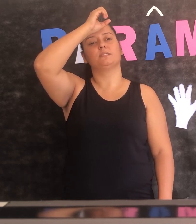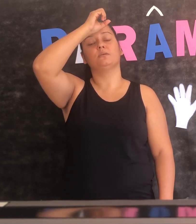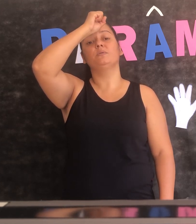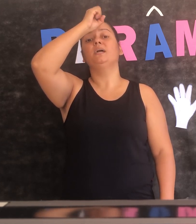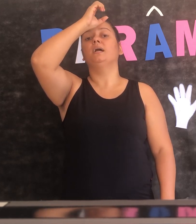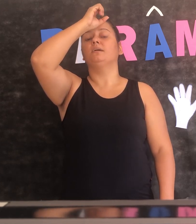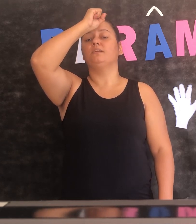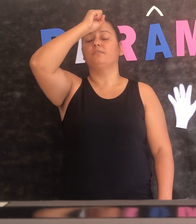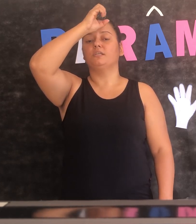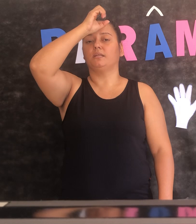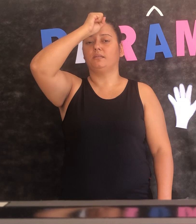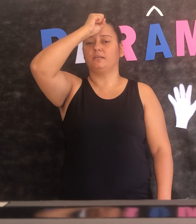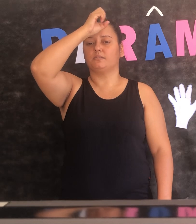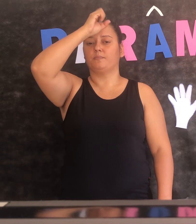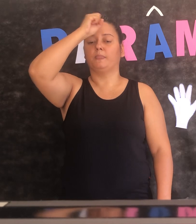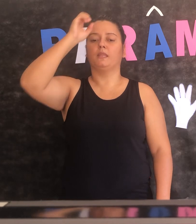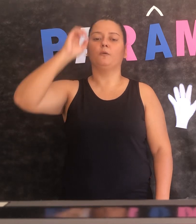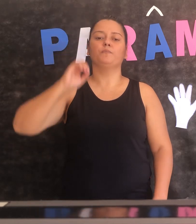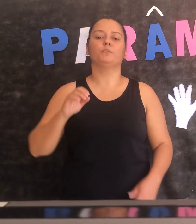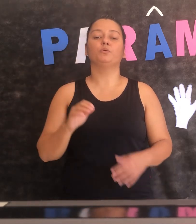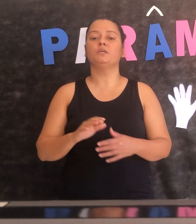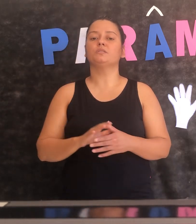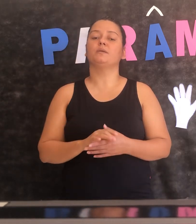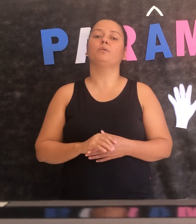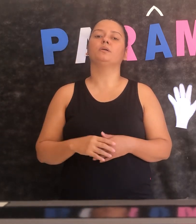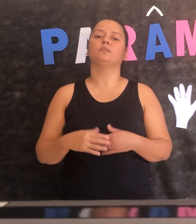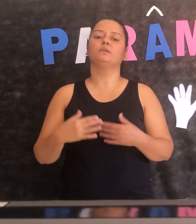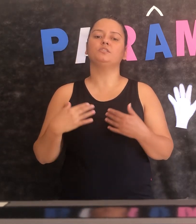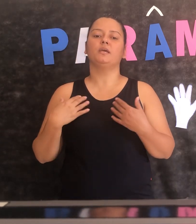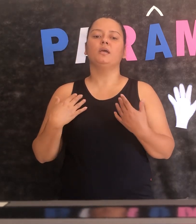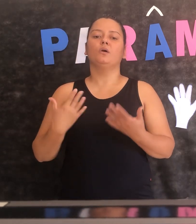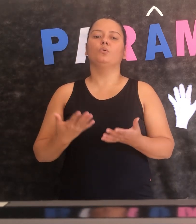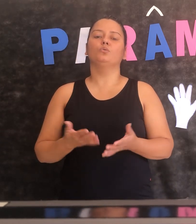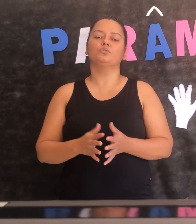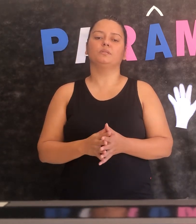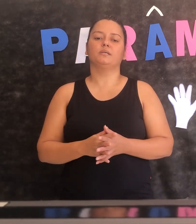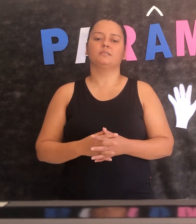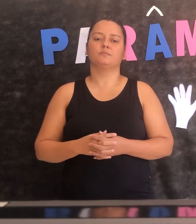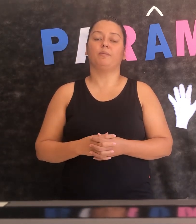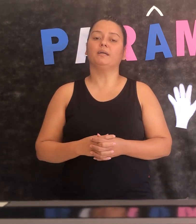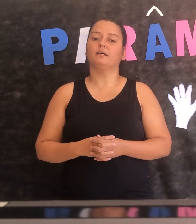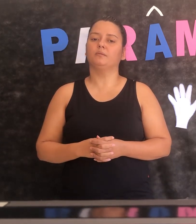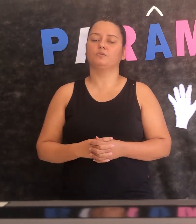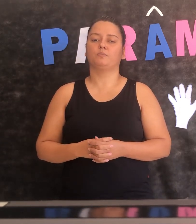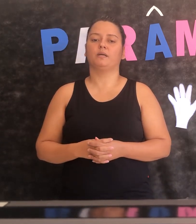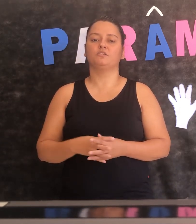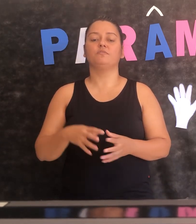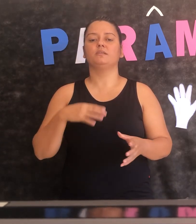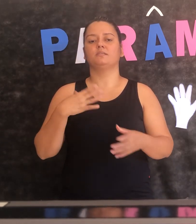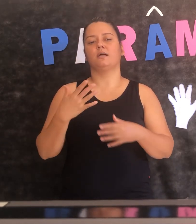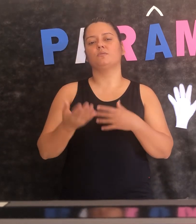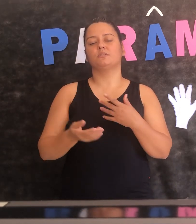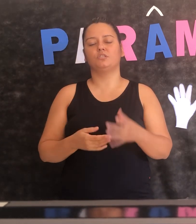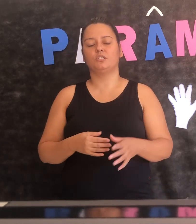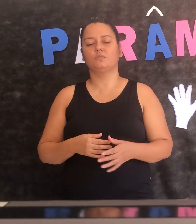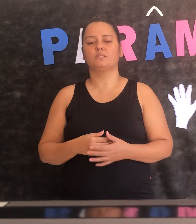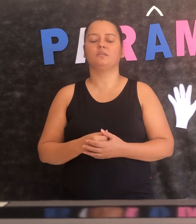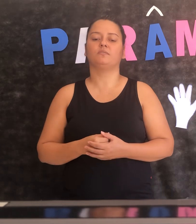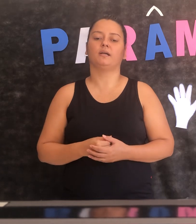articulação em frente à testa. Então, por isso é importante o uso desses parâmetros para diferenciar o sentido, o significado